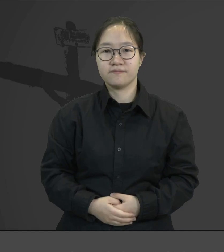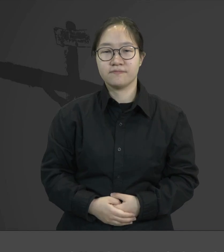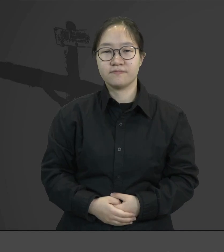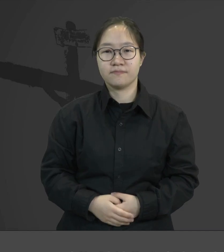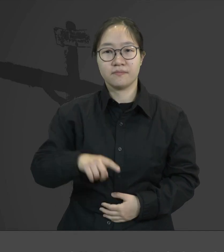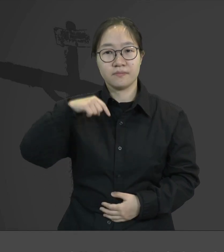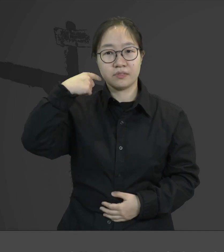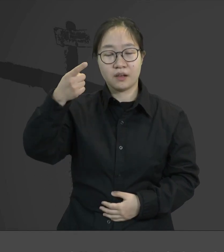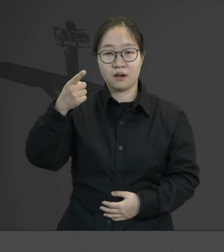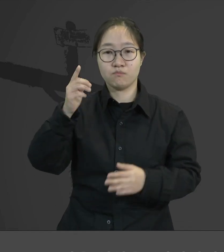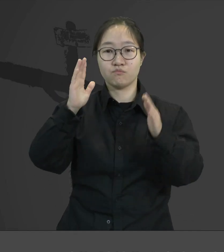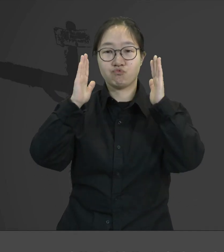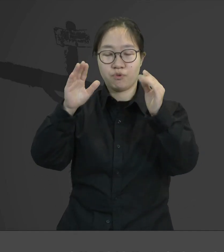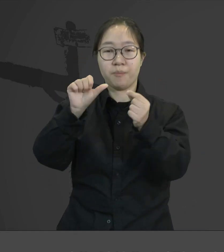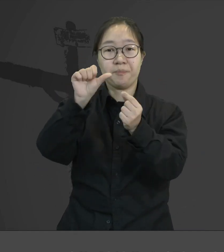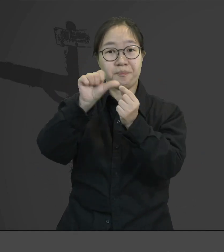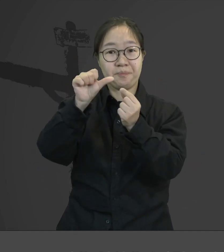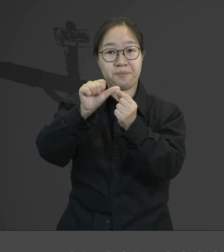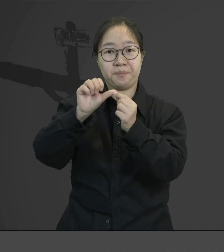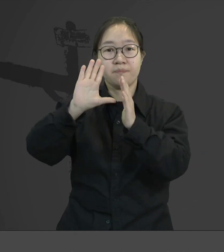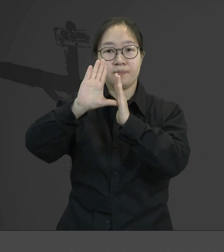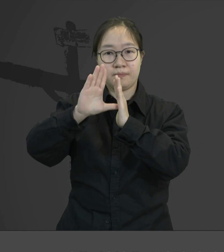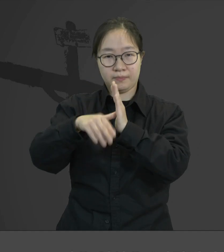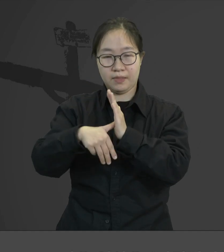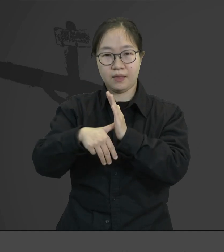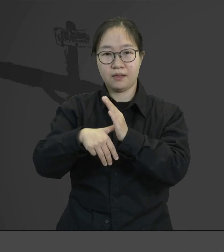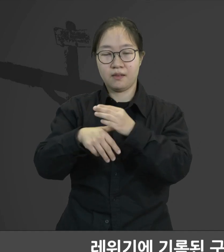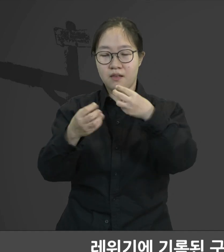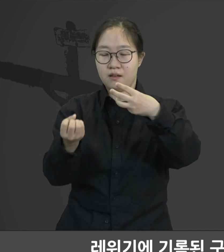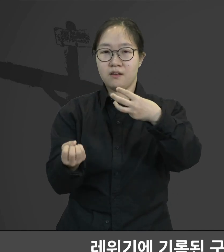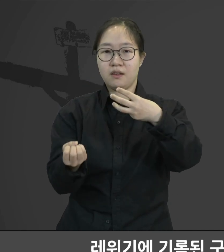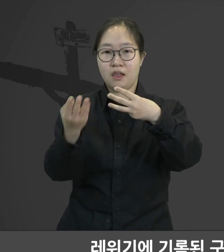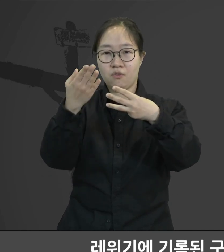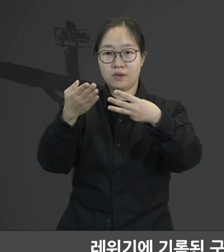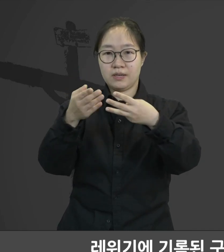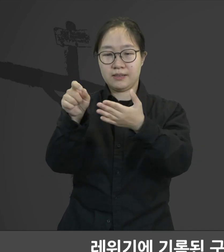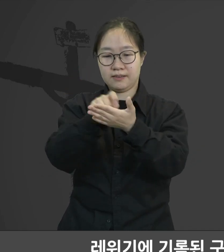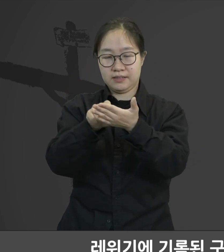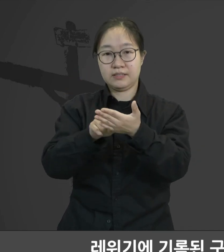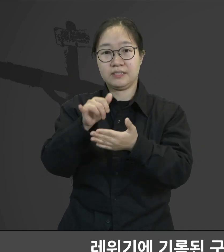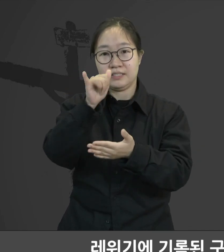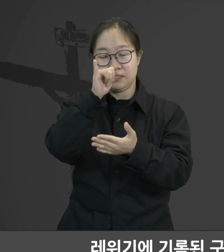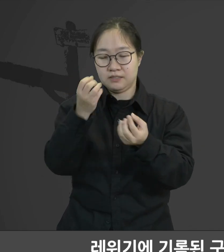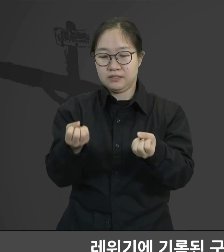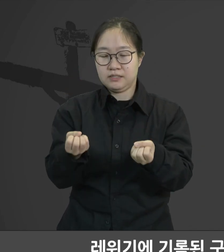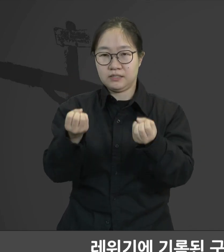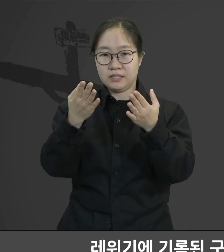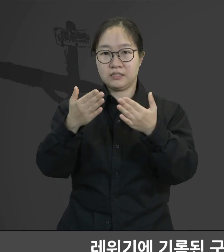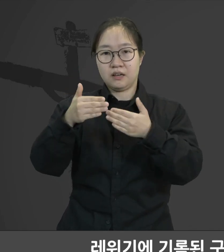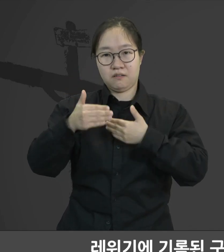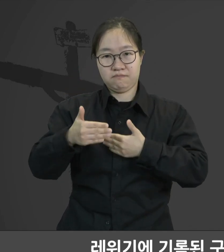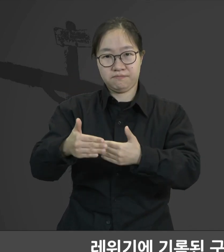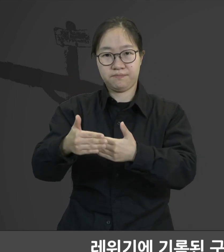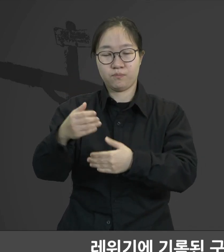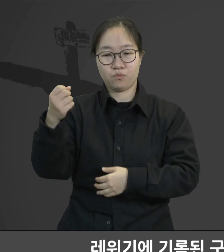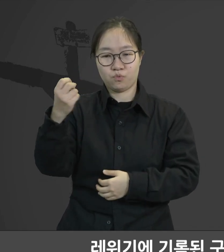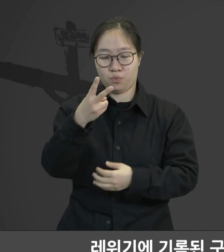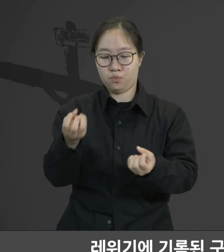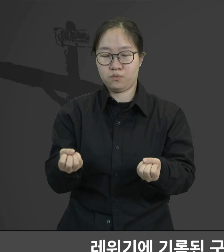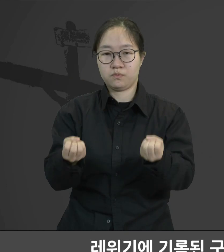다음 영상은 리딩 지저스 1권의 5번째 수업으로 레위기에 기록된 구약의 제사 의식의